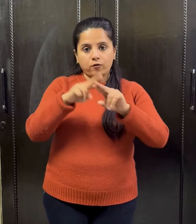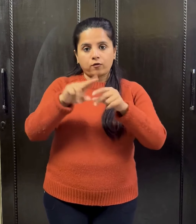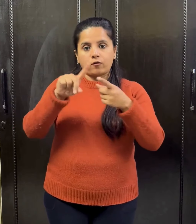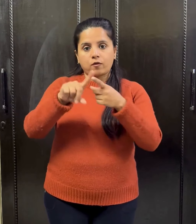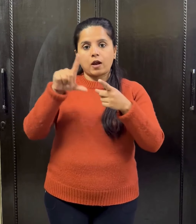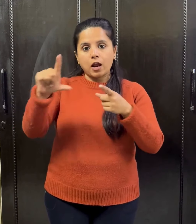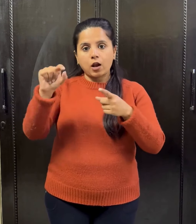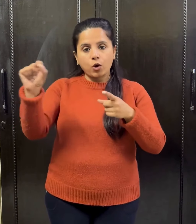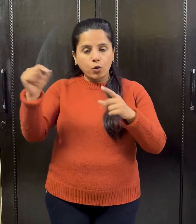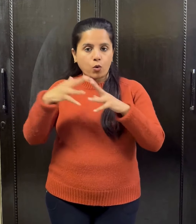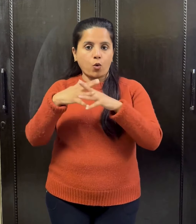ncped.fellowship@gmail.com पर।